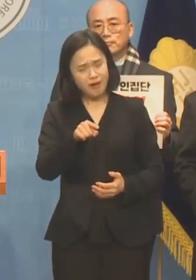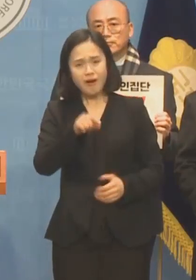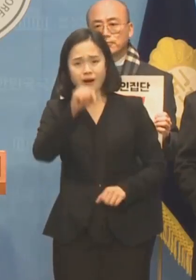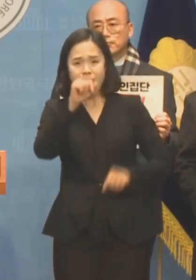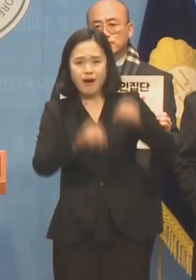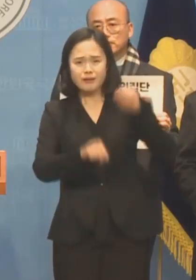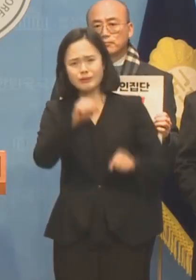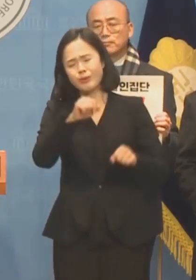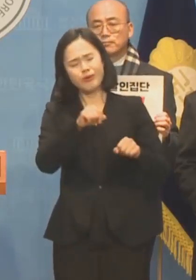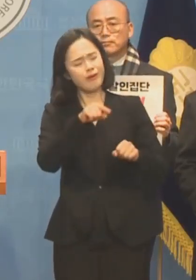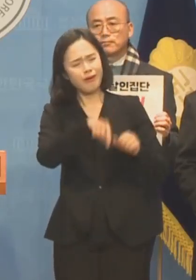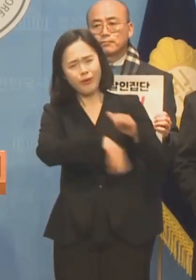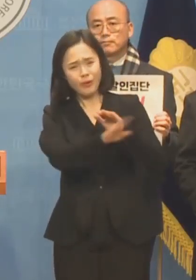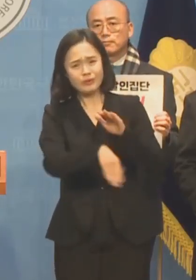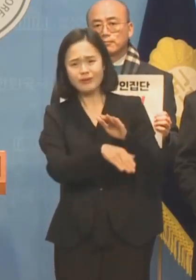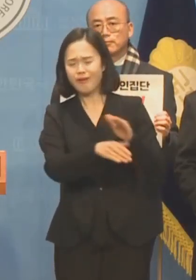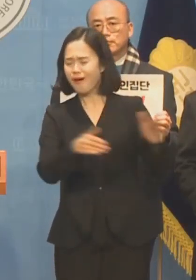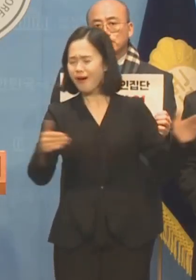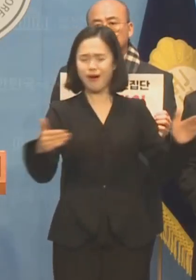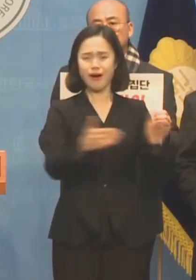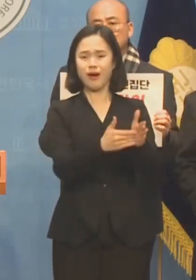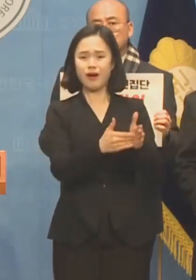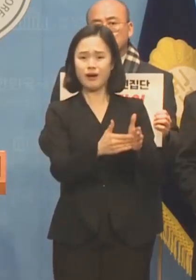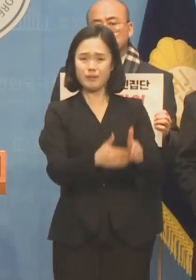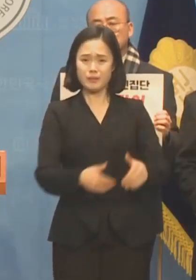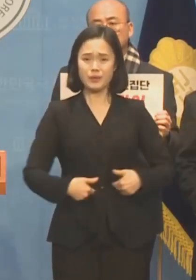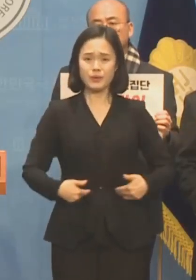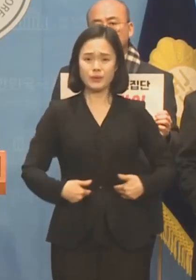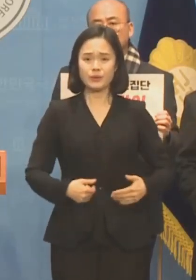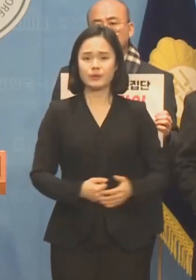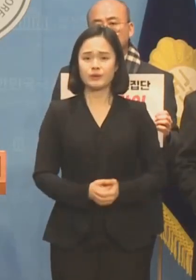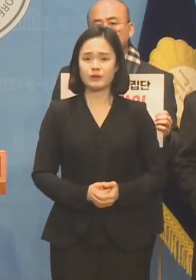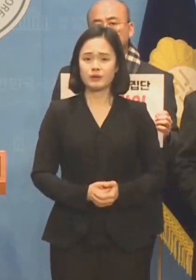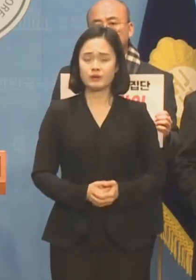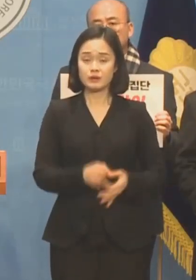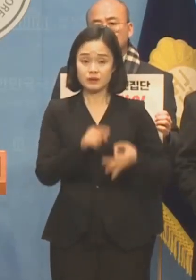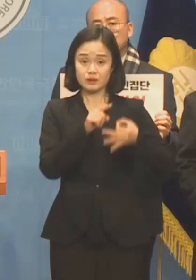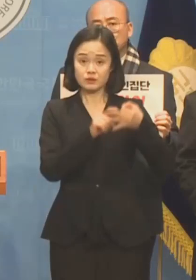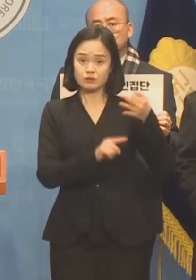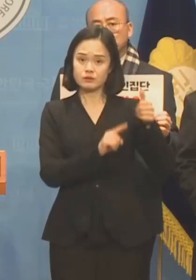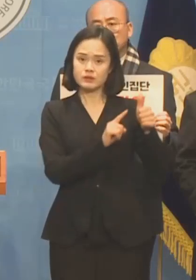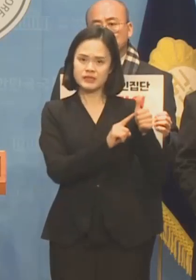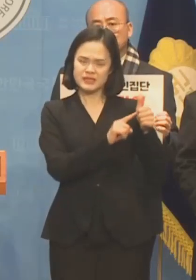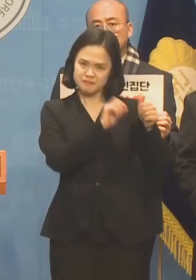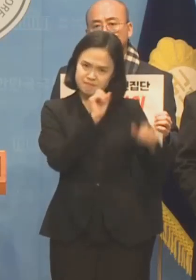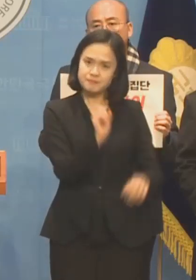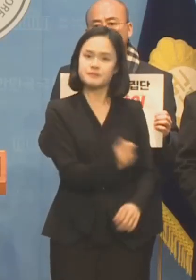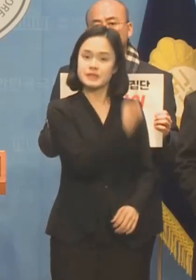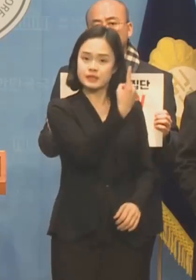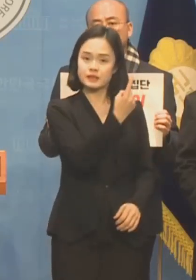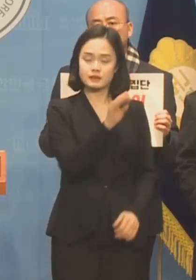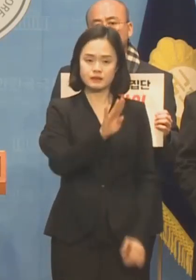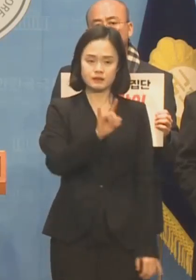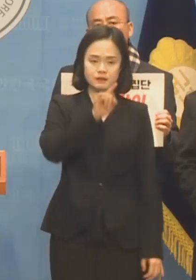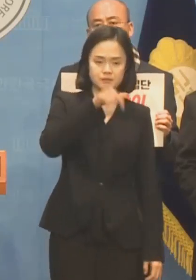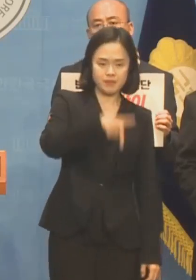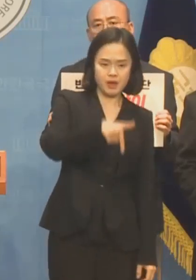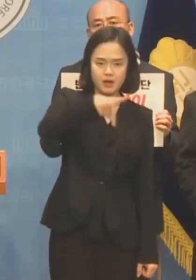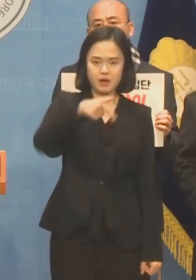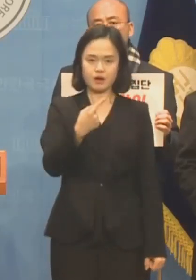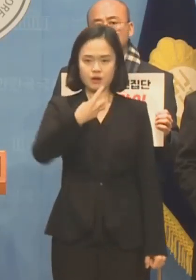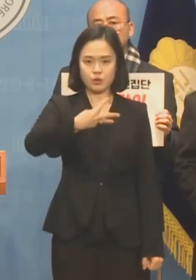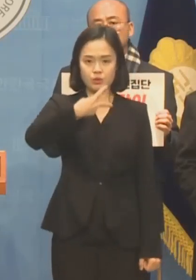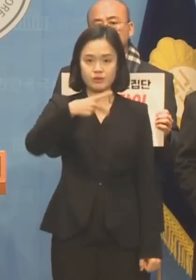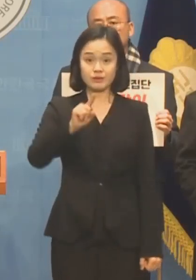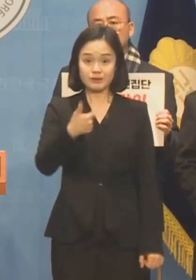윤석열 씨를 통해 가지고 다시 백골단이 다시 기생하고